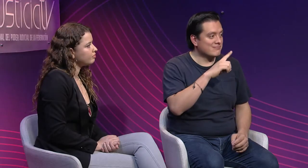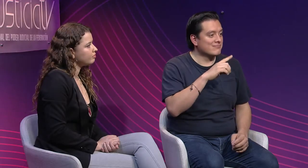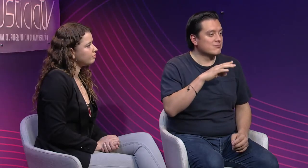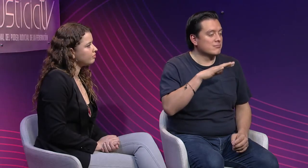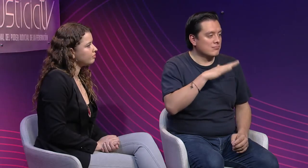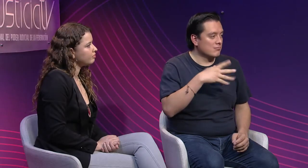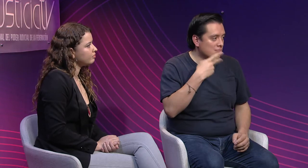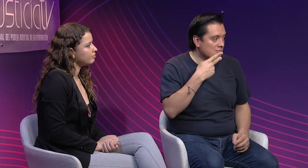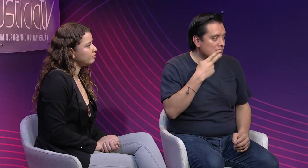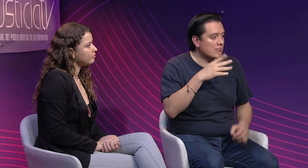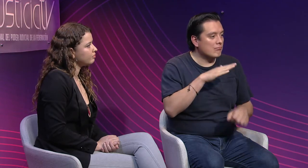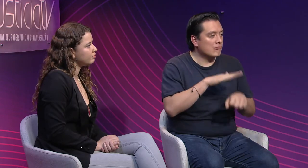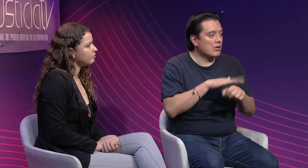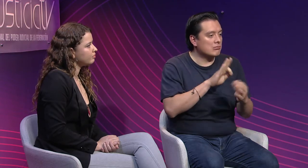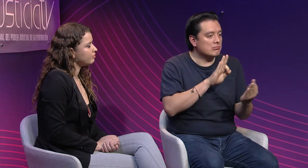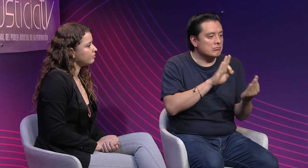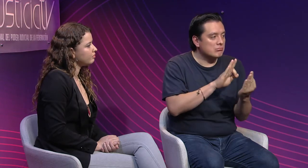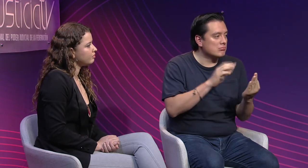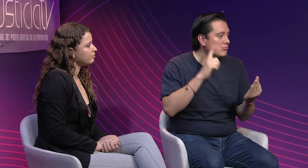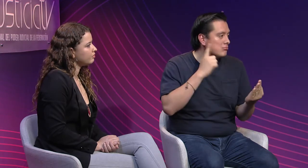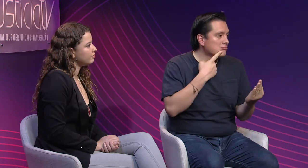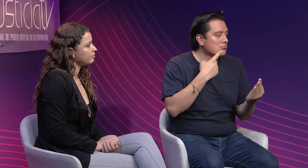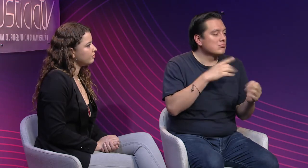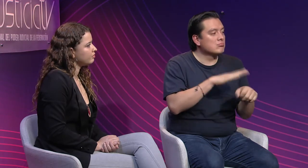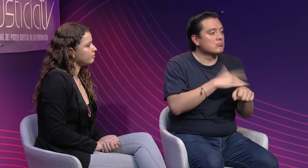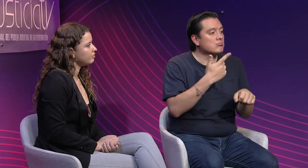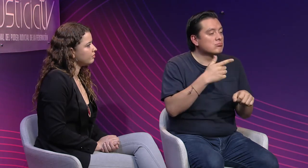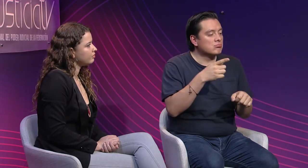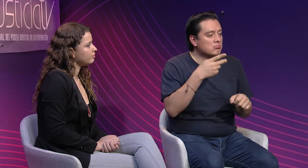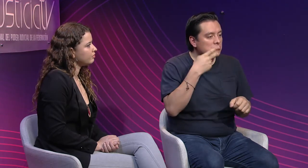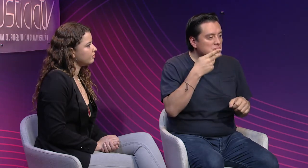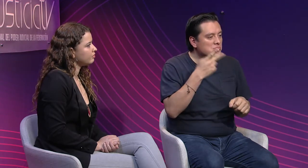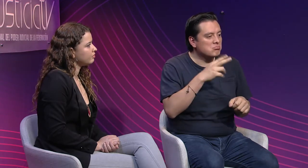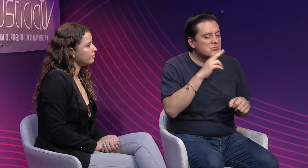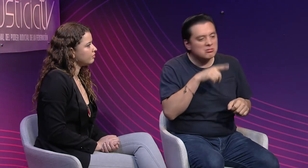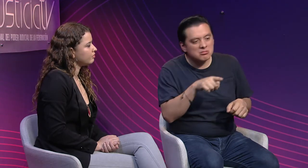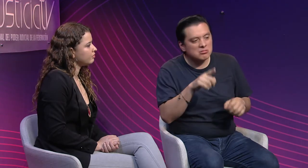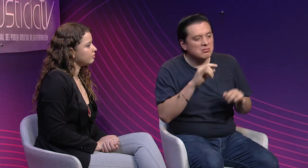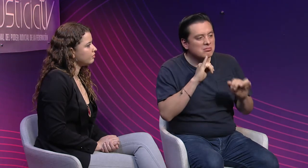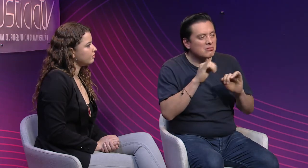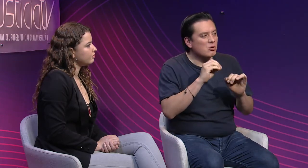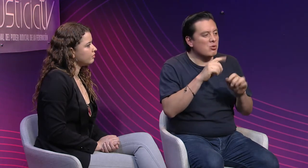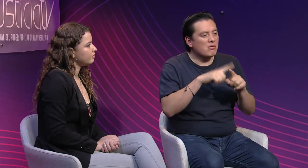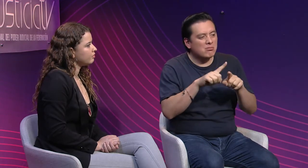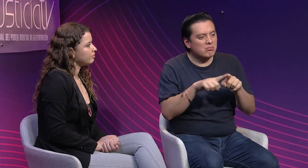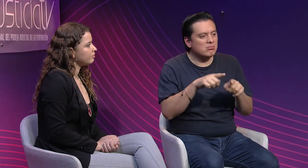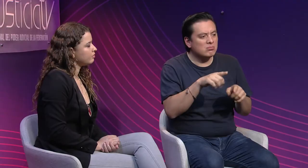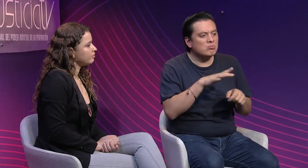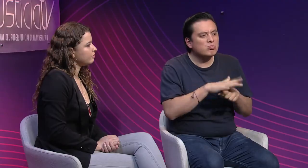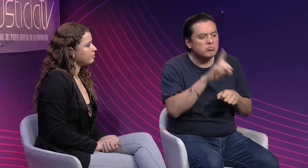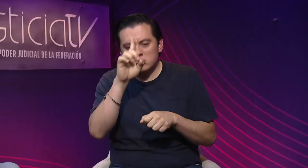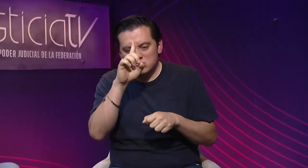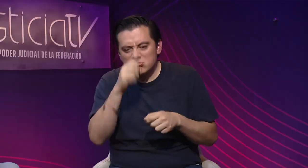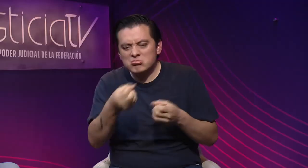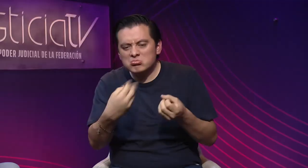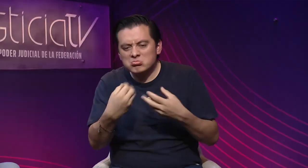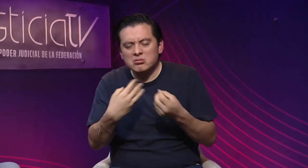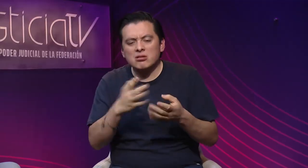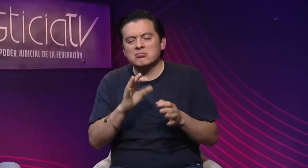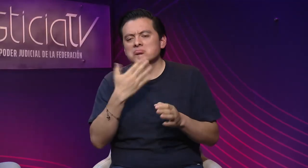Yo creo que quizá los oyentes debieran tener mayor acercamiento con las personas